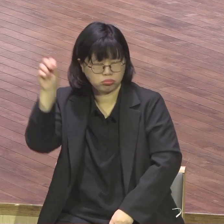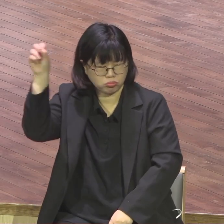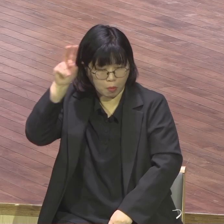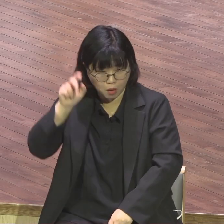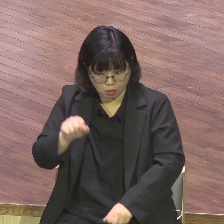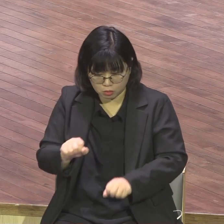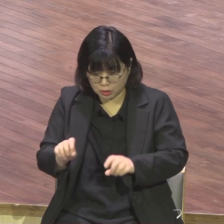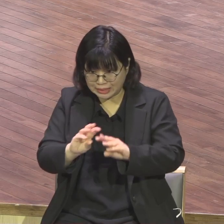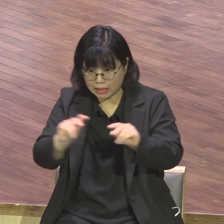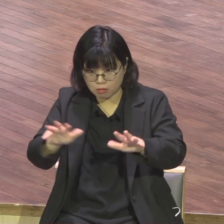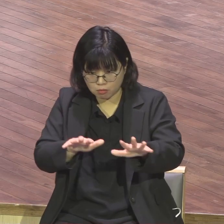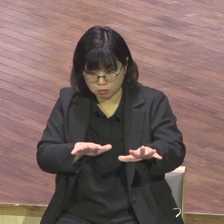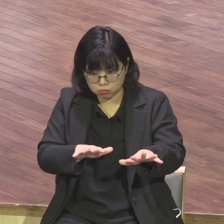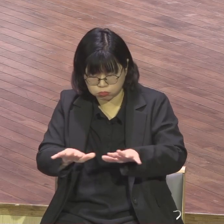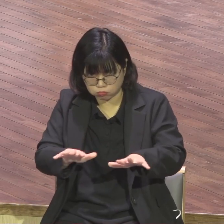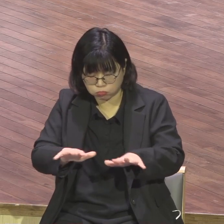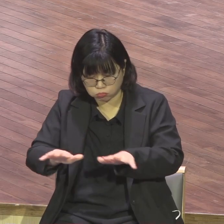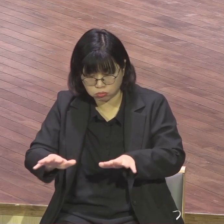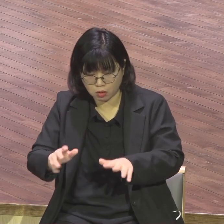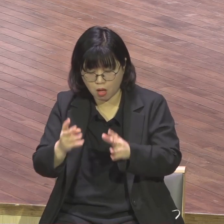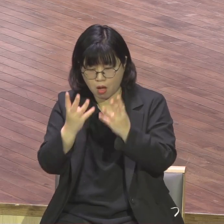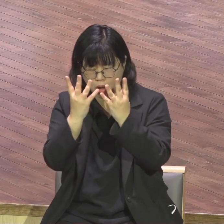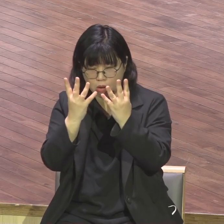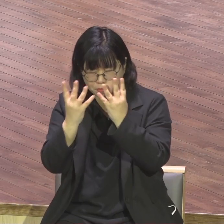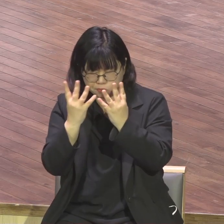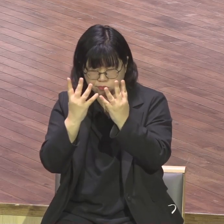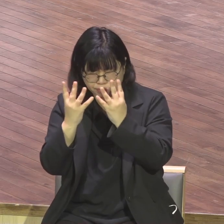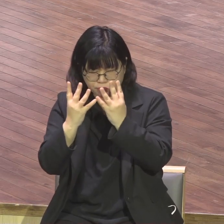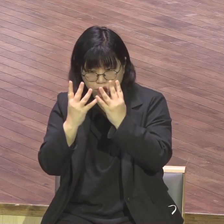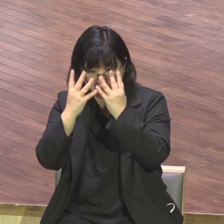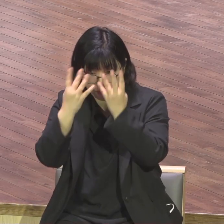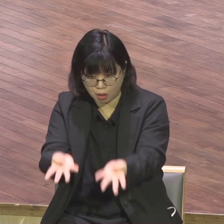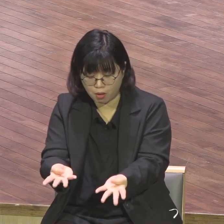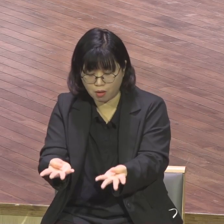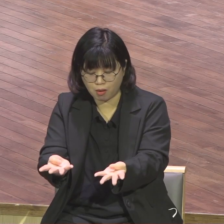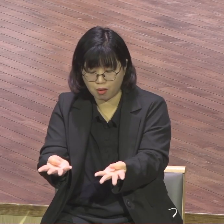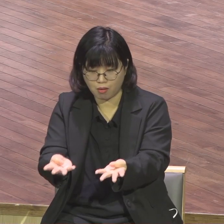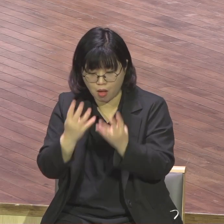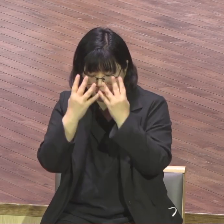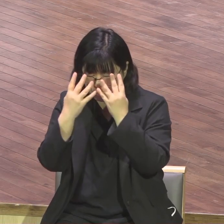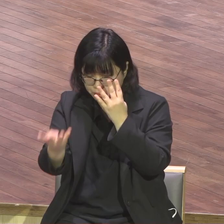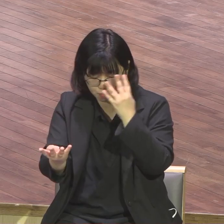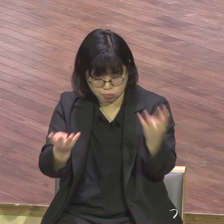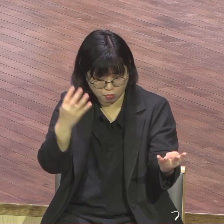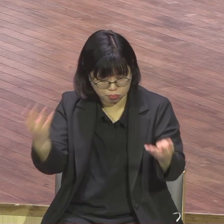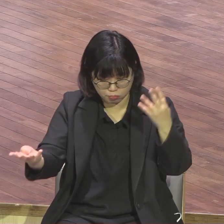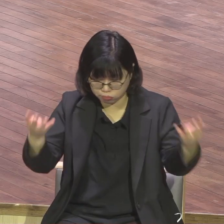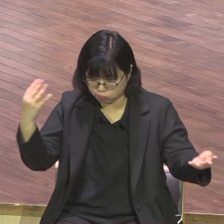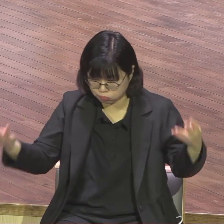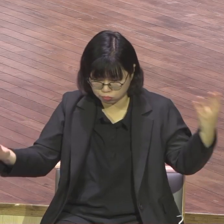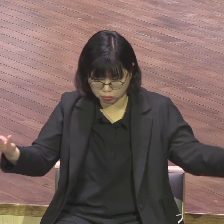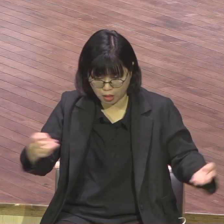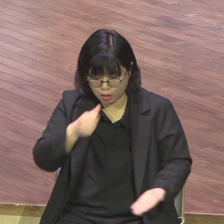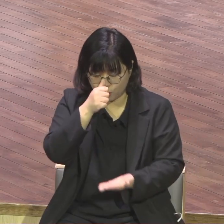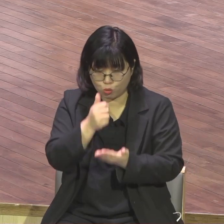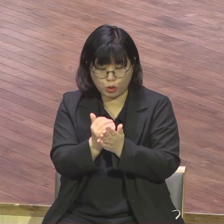옥문이 확 옥문이 다 열려버렸어. 옥문이 열려버리니까 죄수들이 다